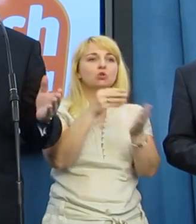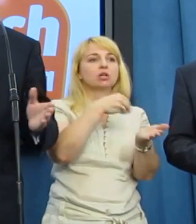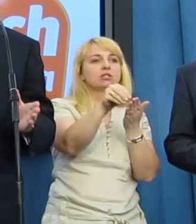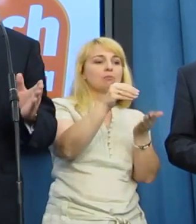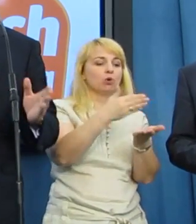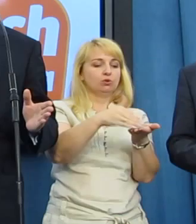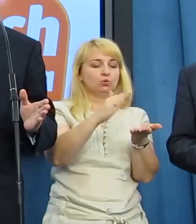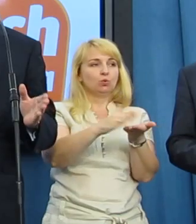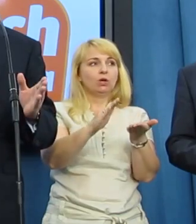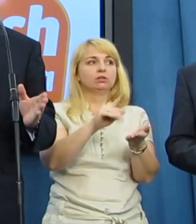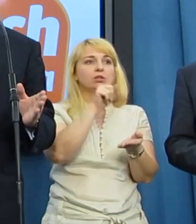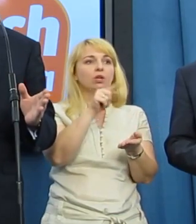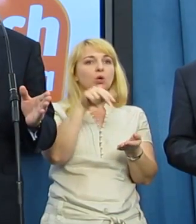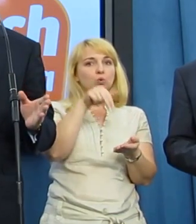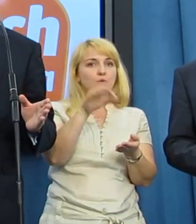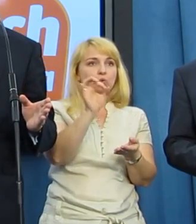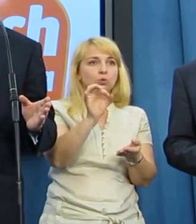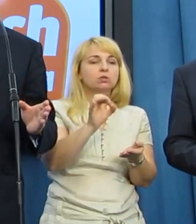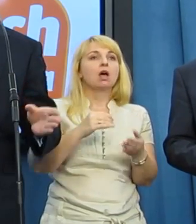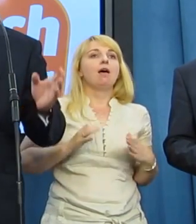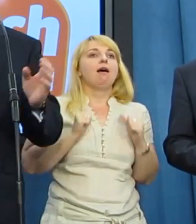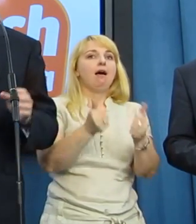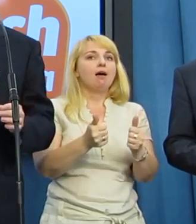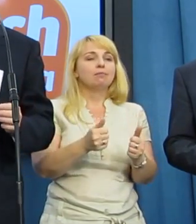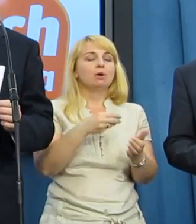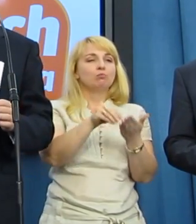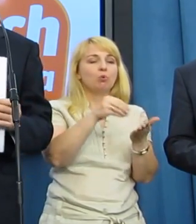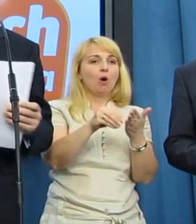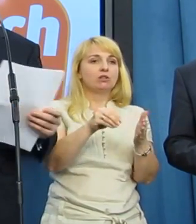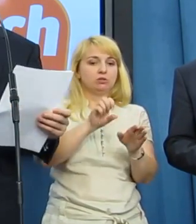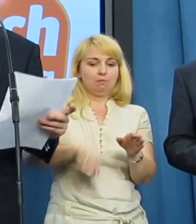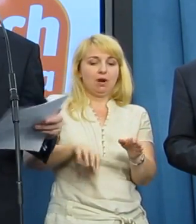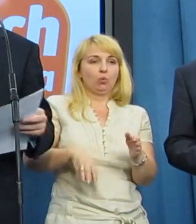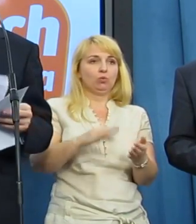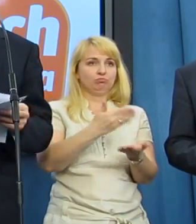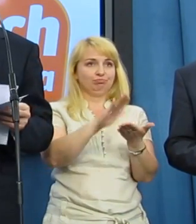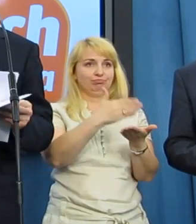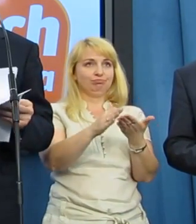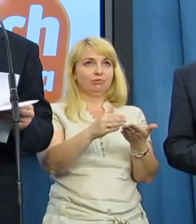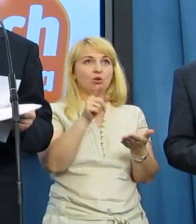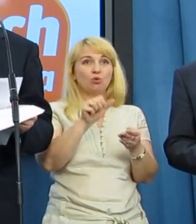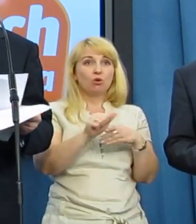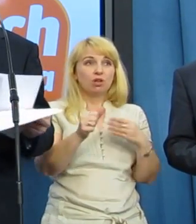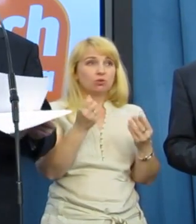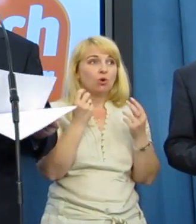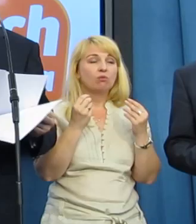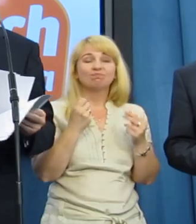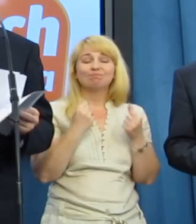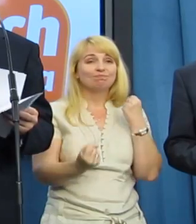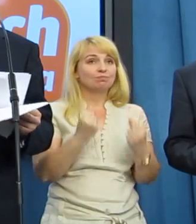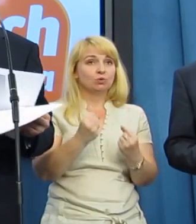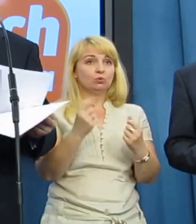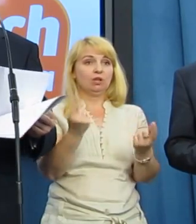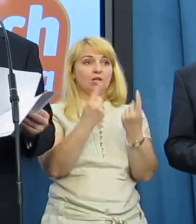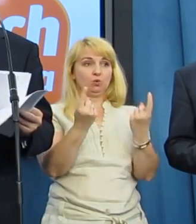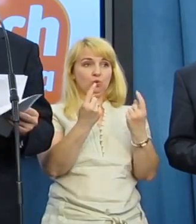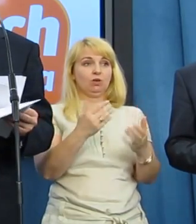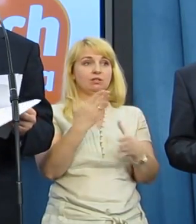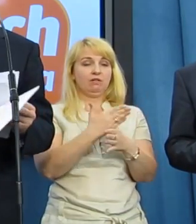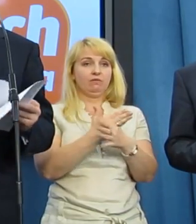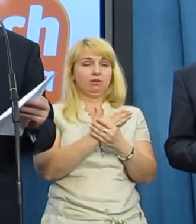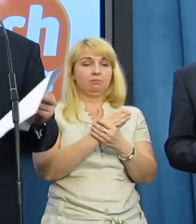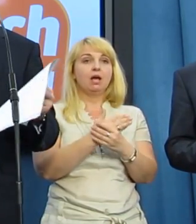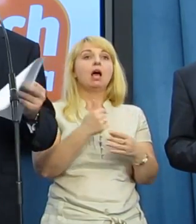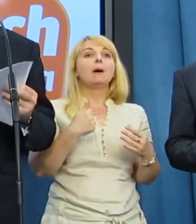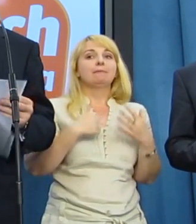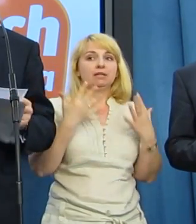No i to oczywiście jest problem dla małych i średnich przedsiębiorstw. W związku z tym my zgłosimy poprawkę, zgłosimy w ogóle 3 poprawki, ale najważniejsza z tych poprawek to